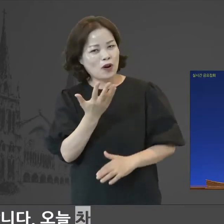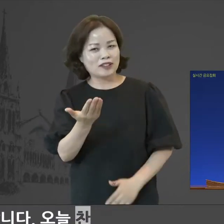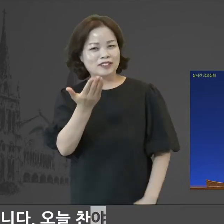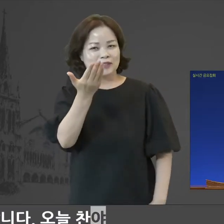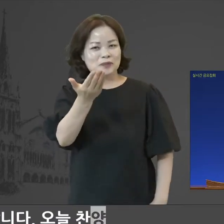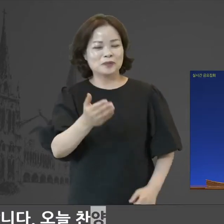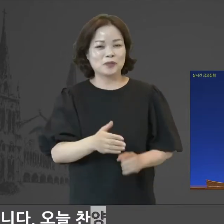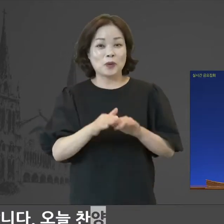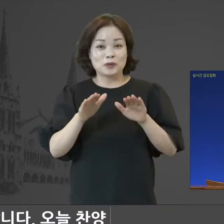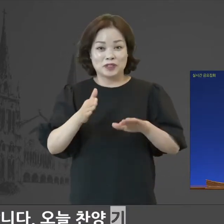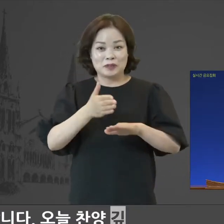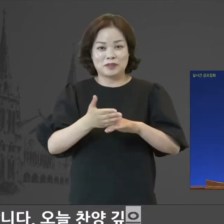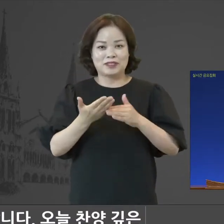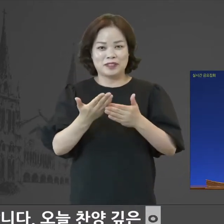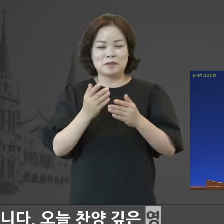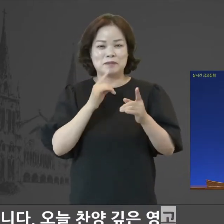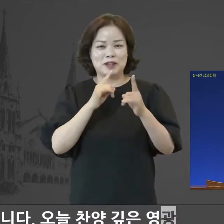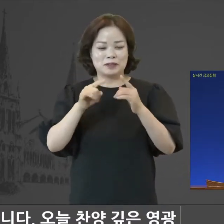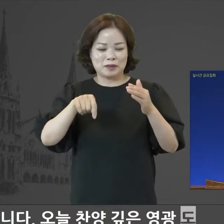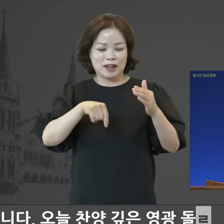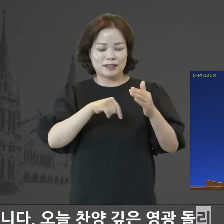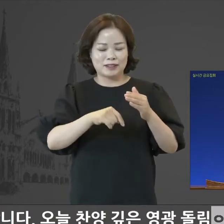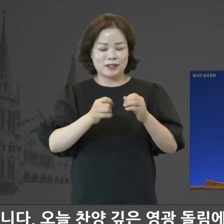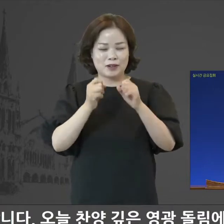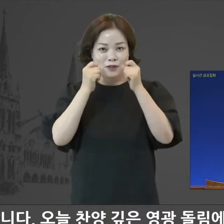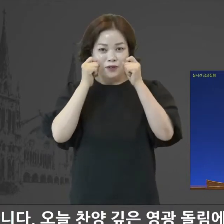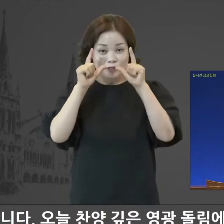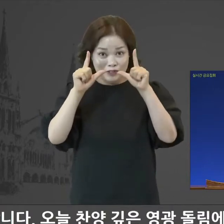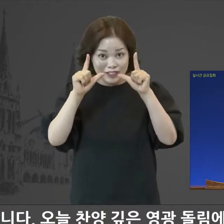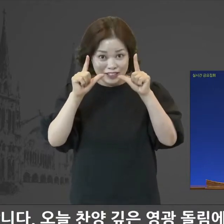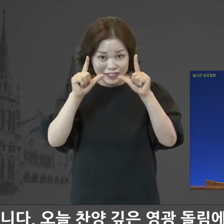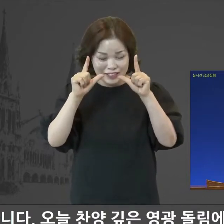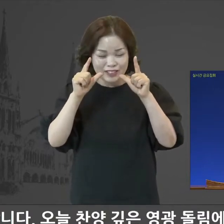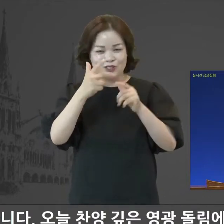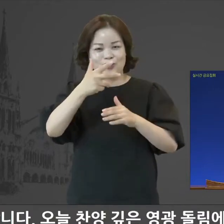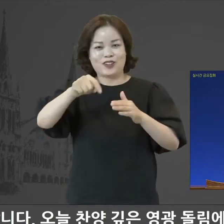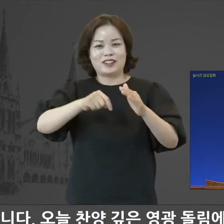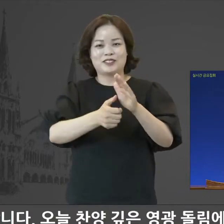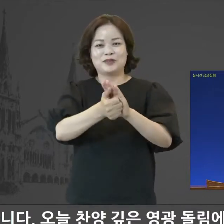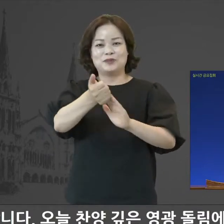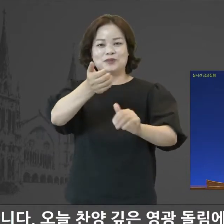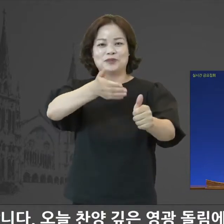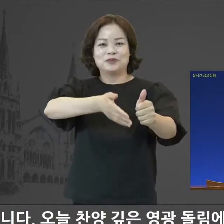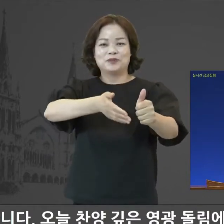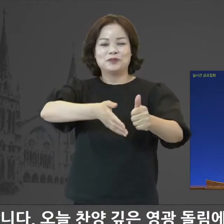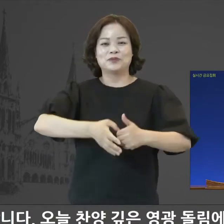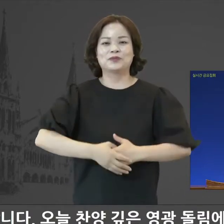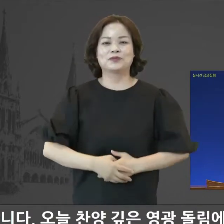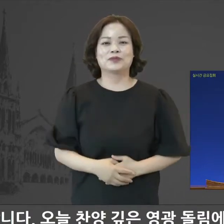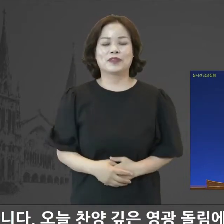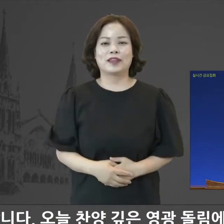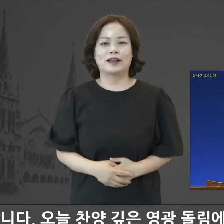드리며 오늘도 말씀의 세계가 활짝 열릴 수 있기를 주 안에서 소망합니다.